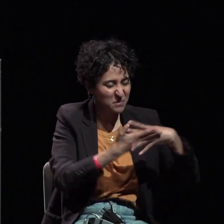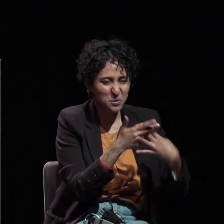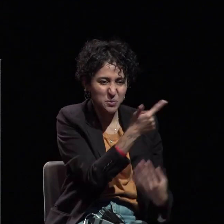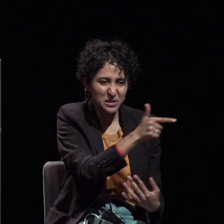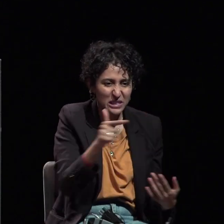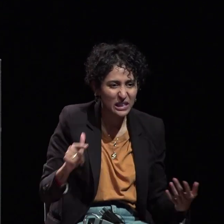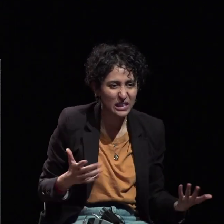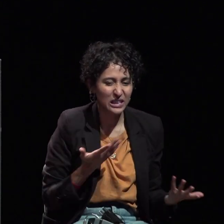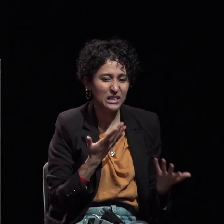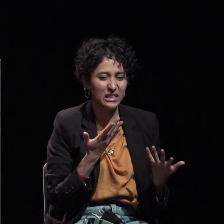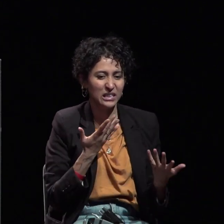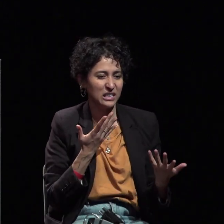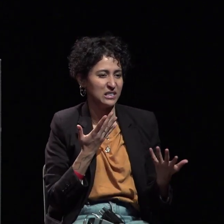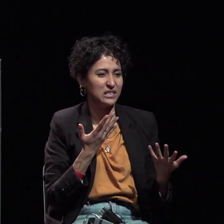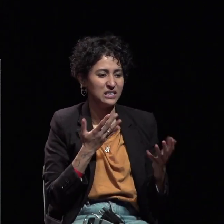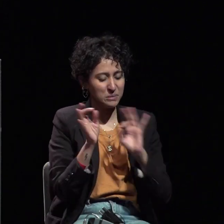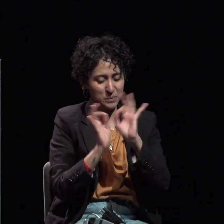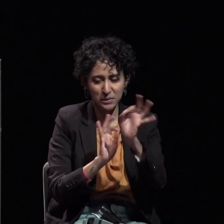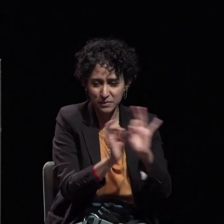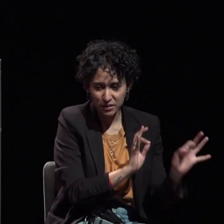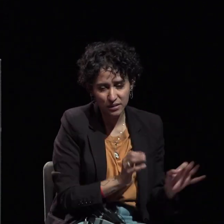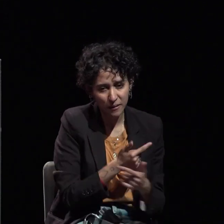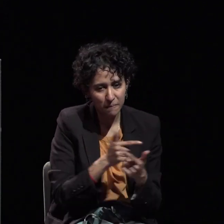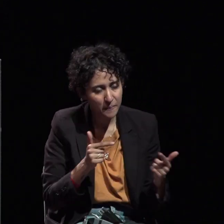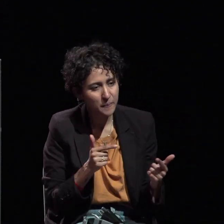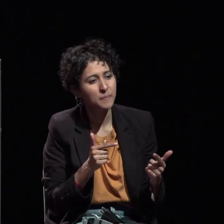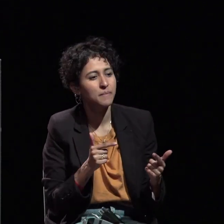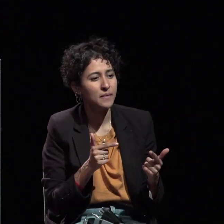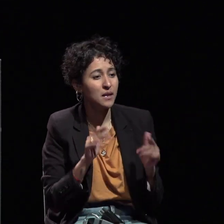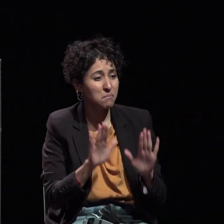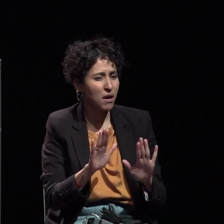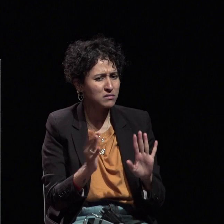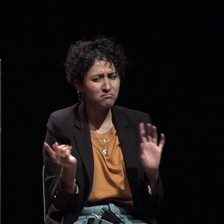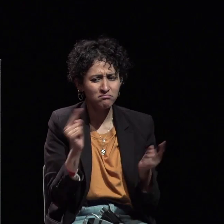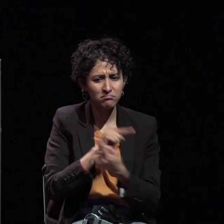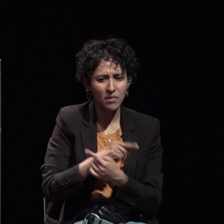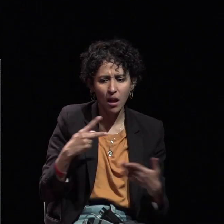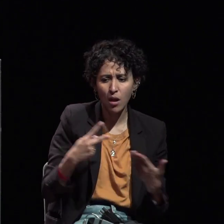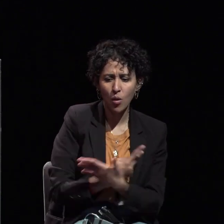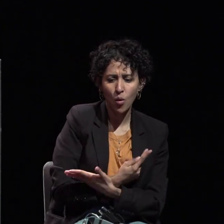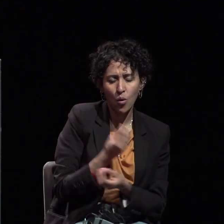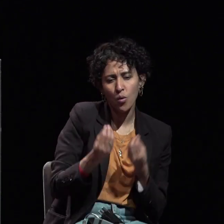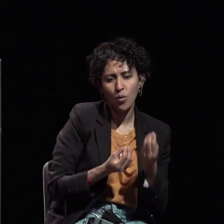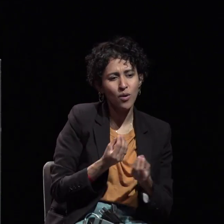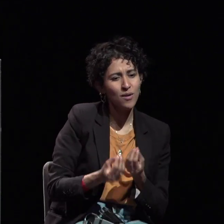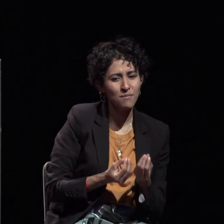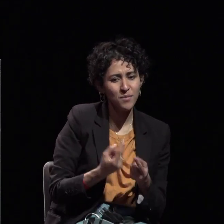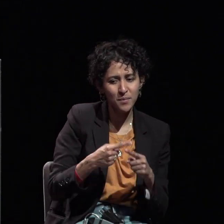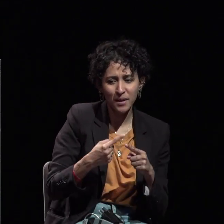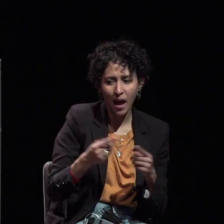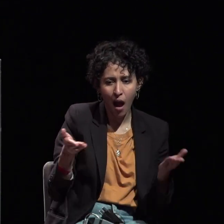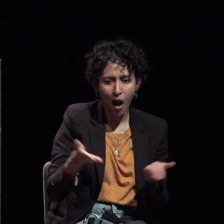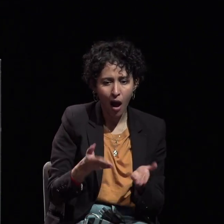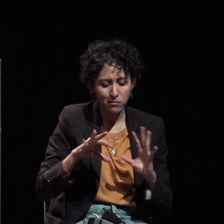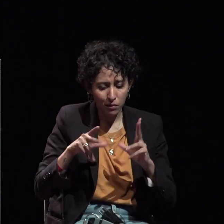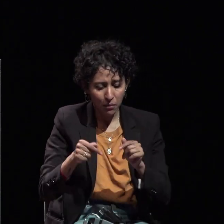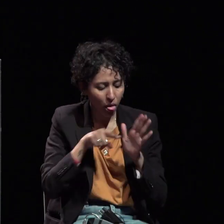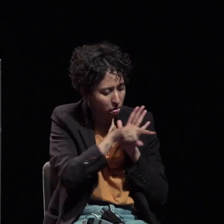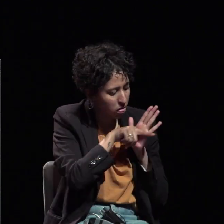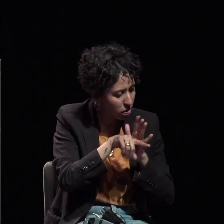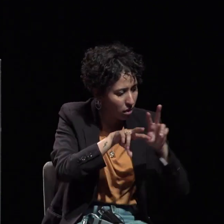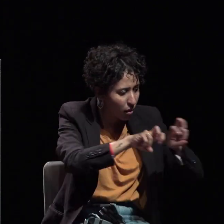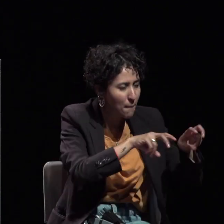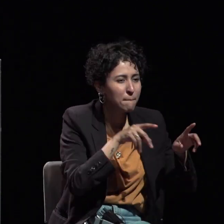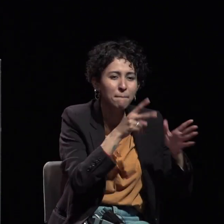a sua função original, mas efetua também uma reversão da economia original, na qual a caça às cabeças acontecia. Enquanto os